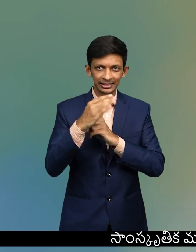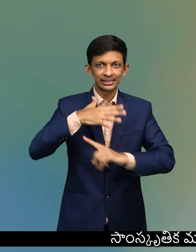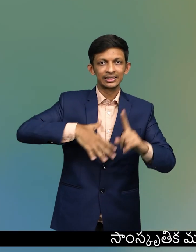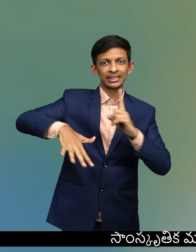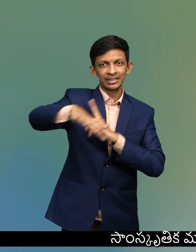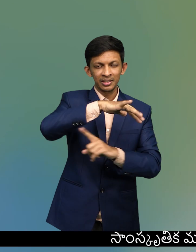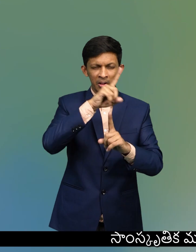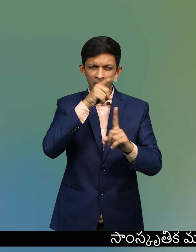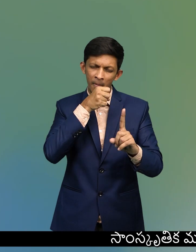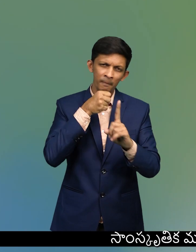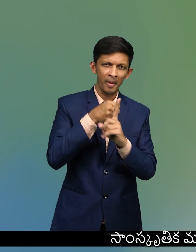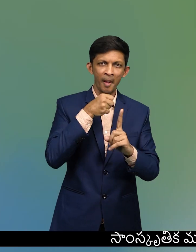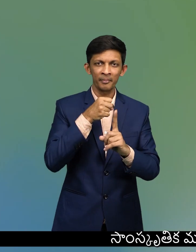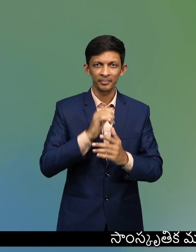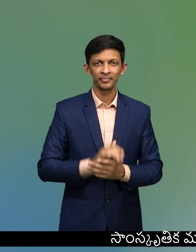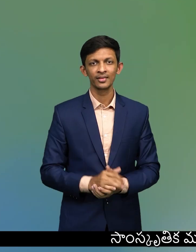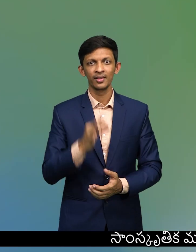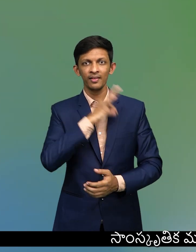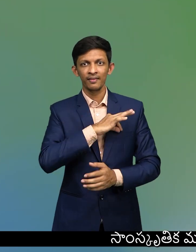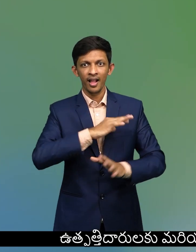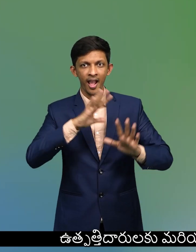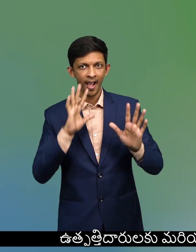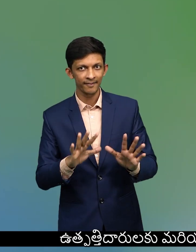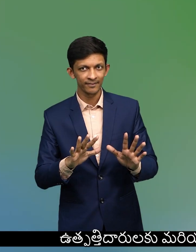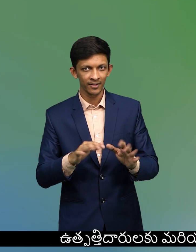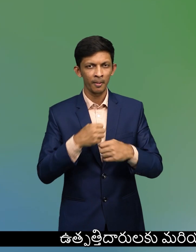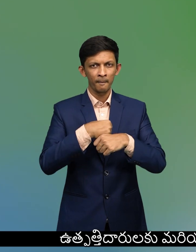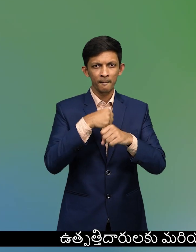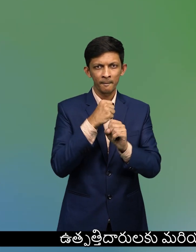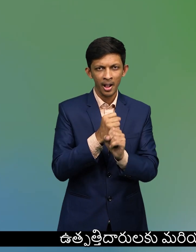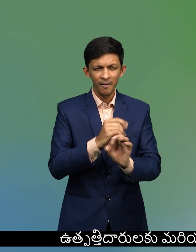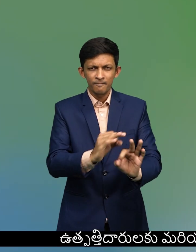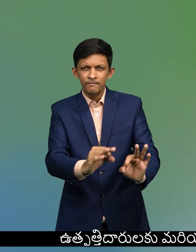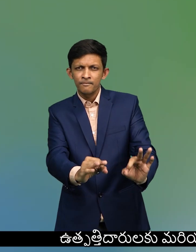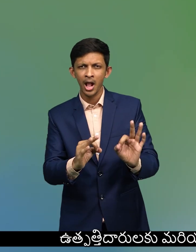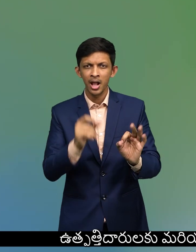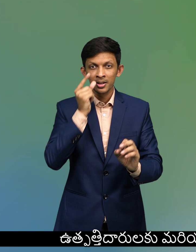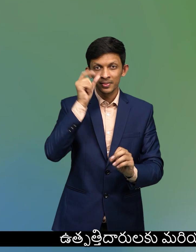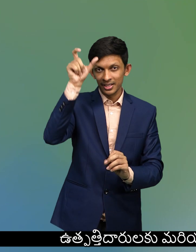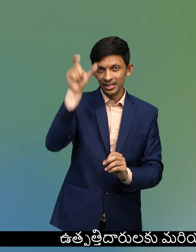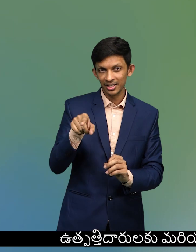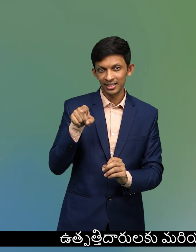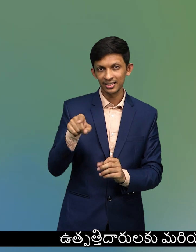సాంస్కృతిక మరియు పర్యావరణ ప్రభావాలు, ఉత్పత్తిదారులకు మరియు వినియోగదారులకు